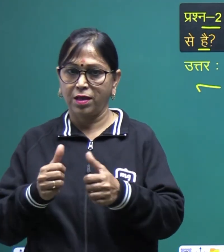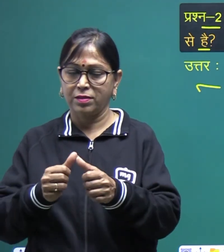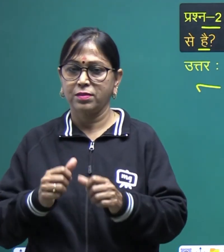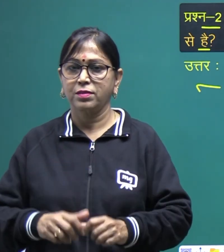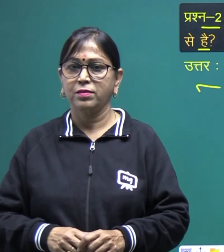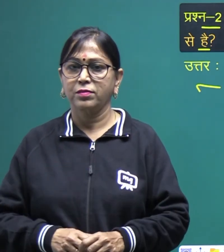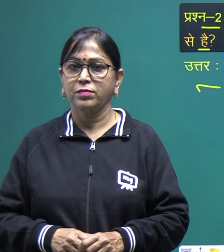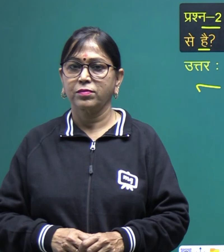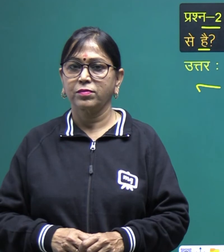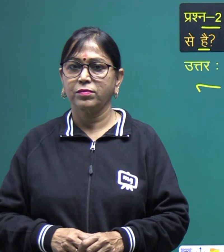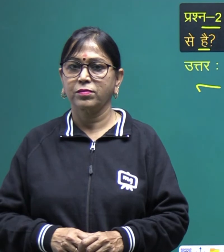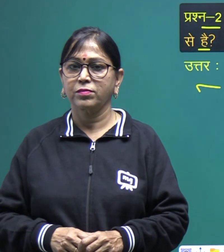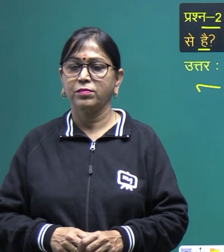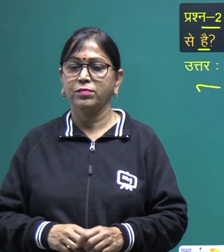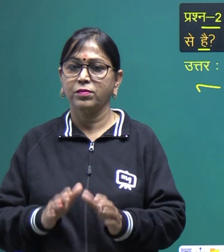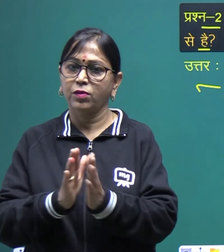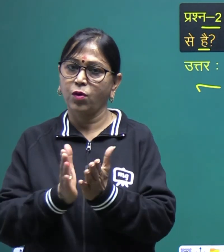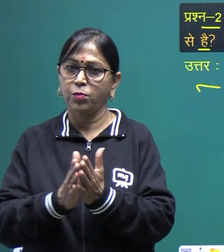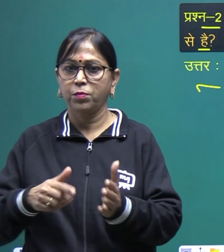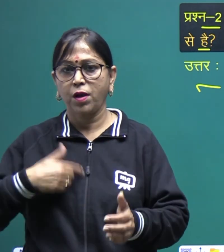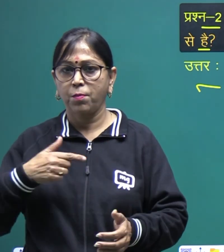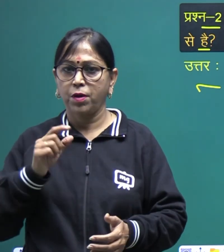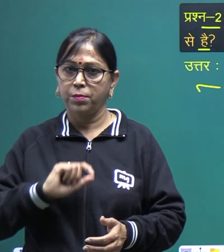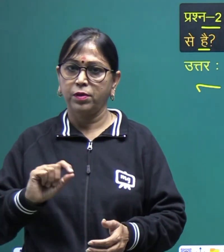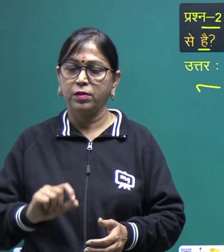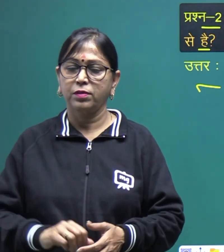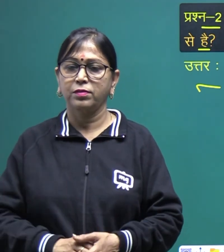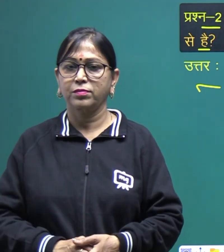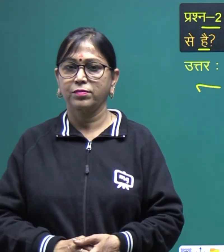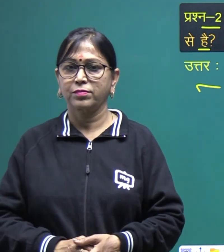उत्तर नोटबुक में स्वयं लिखेंगे।